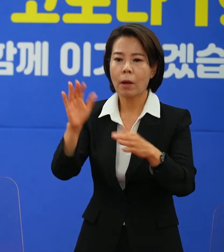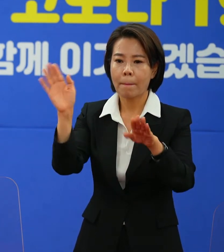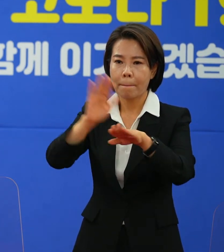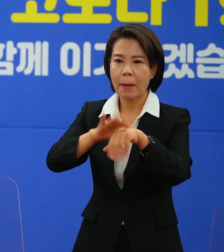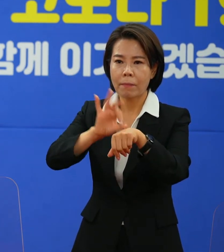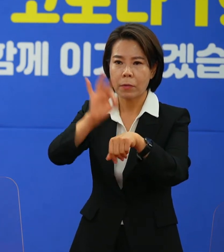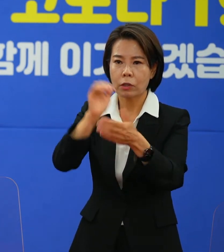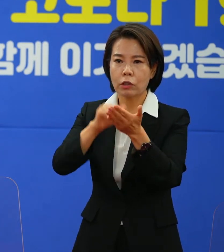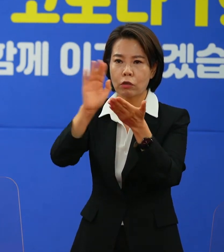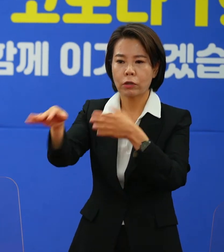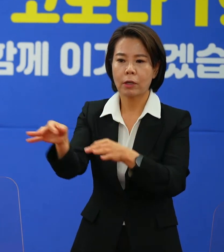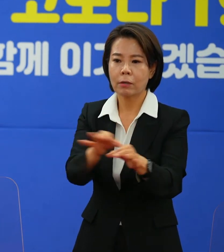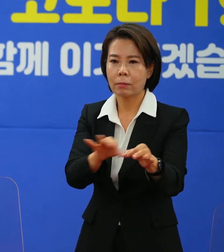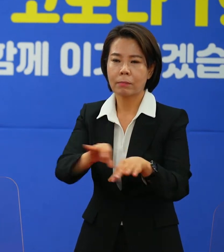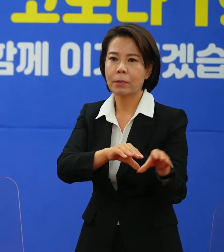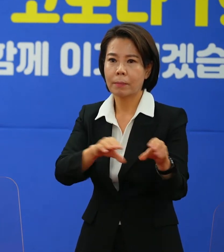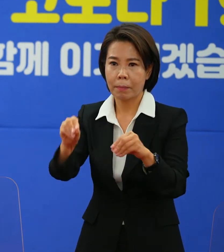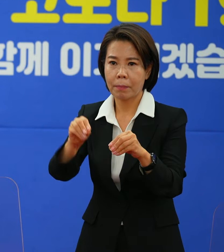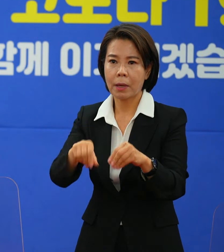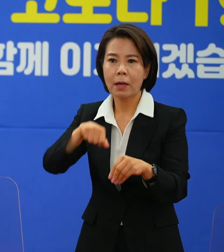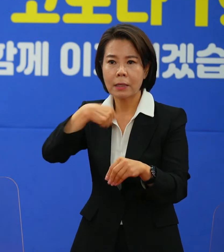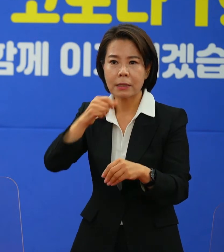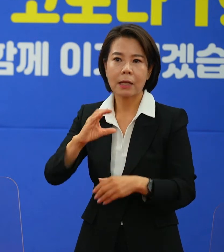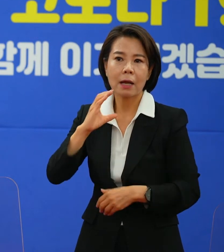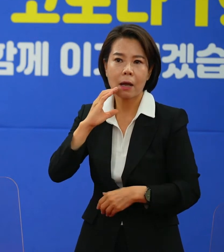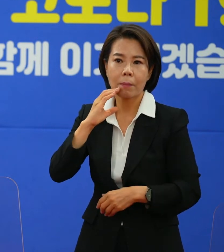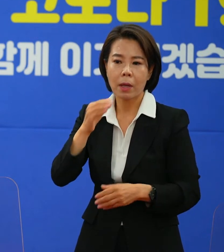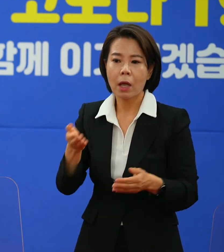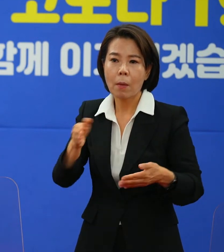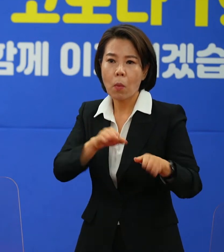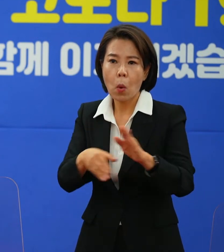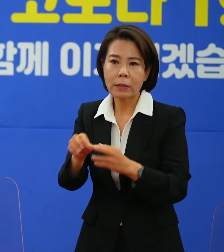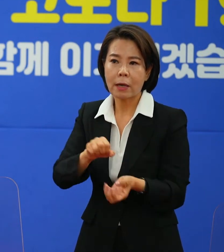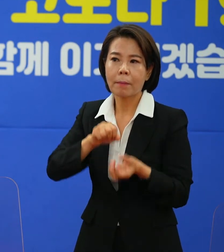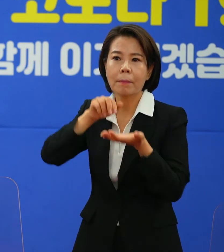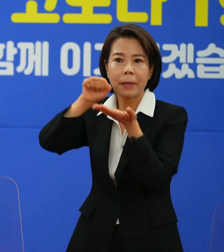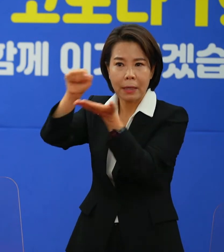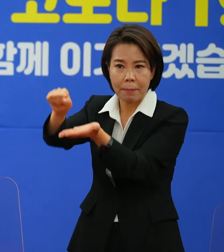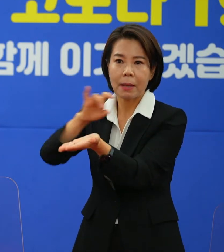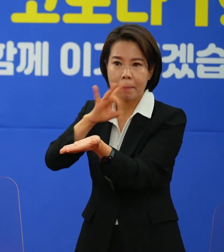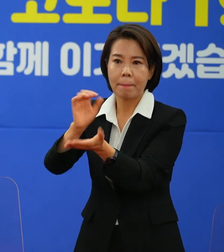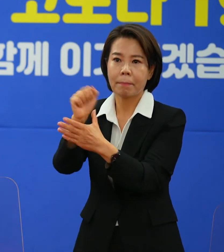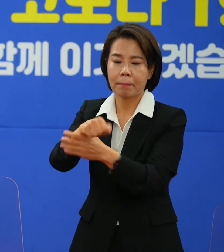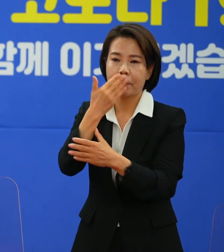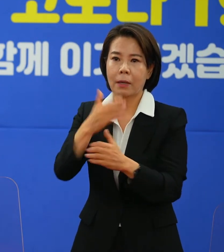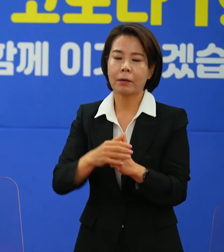이후 영업이 금지돼 식당, 카페는 포장과 배달만 허용이 됩니다.